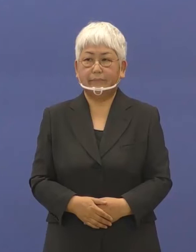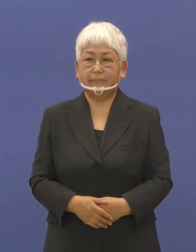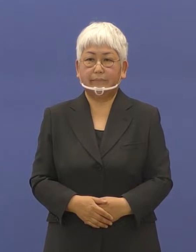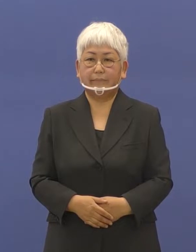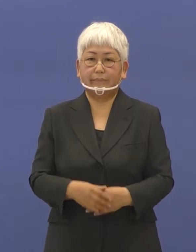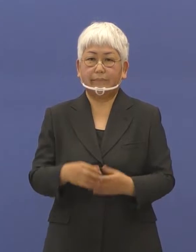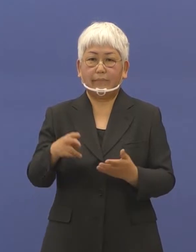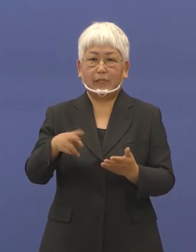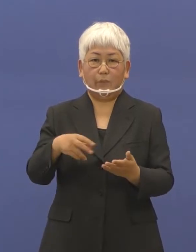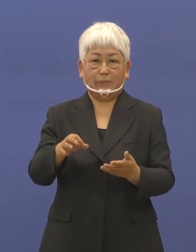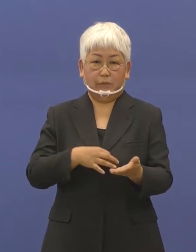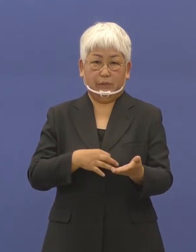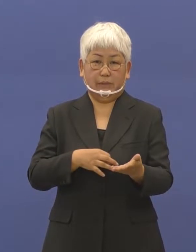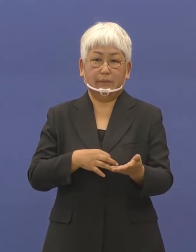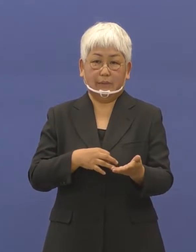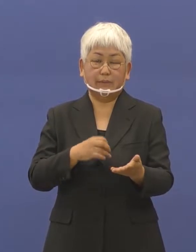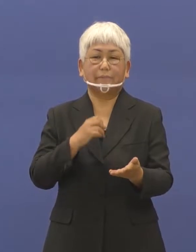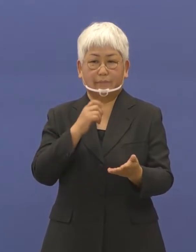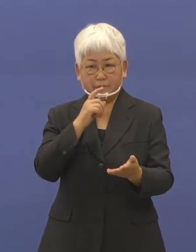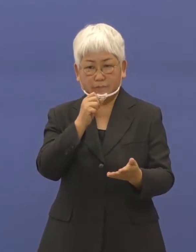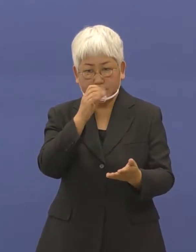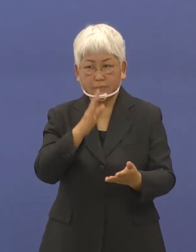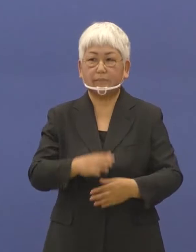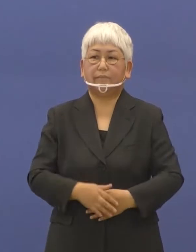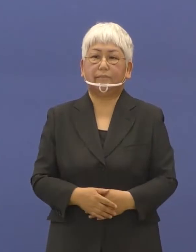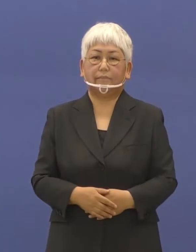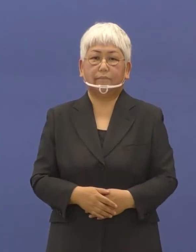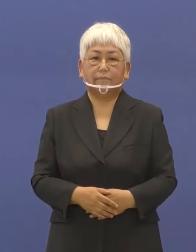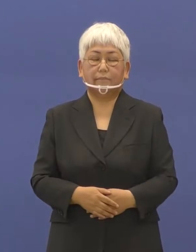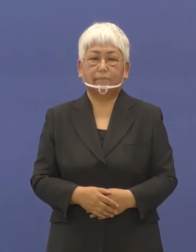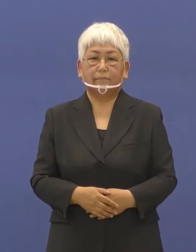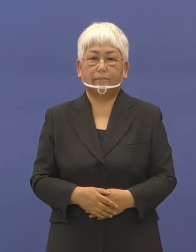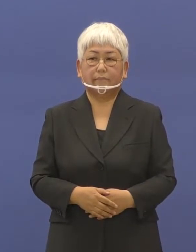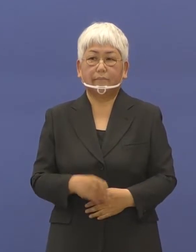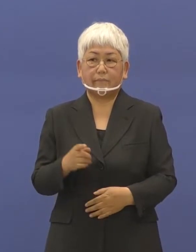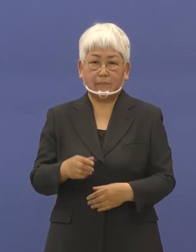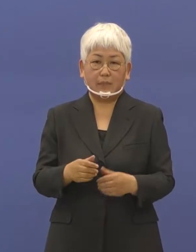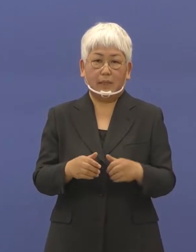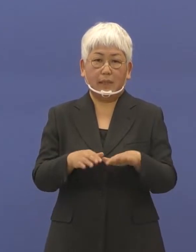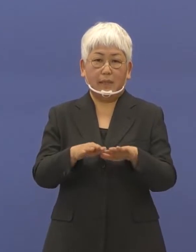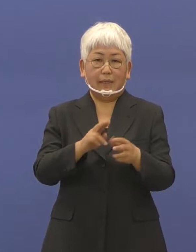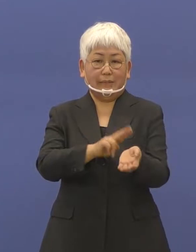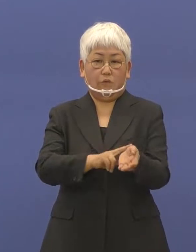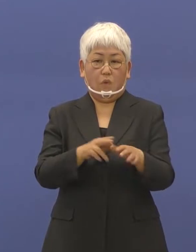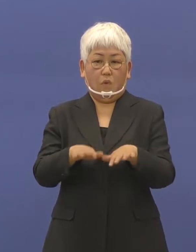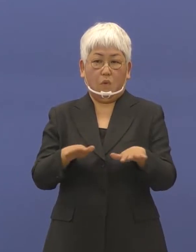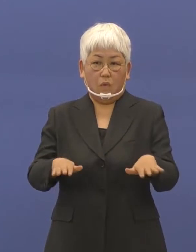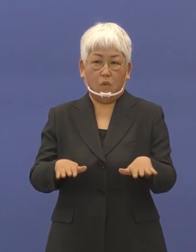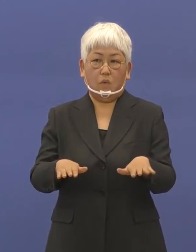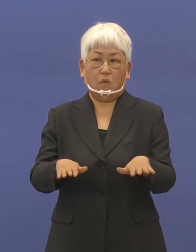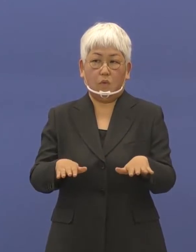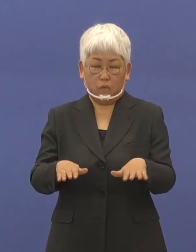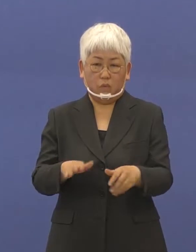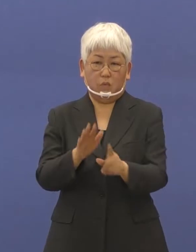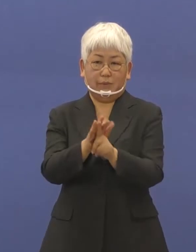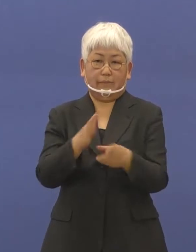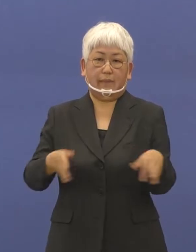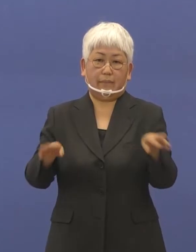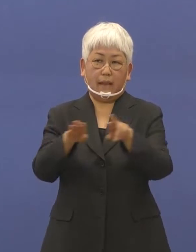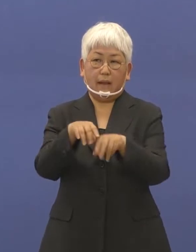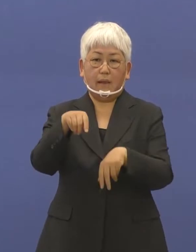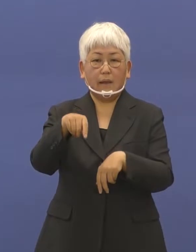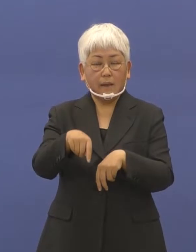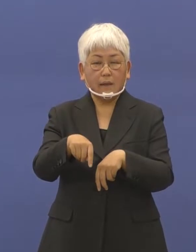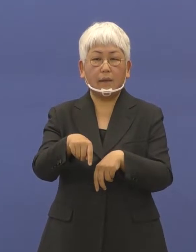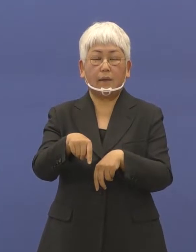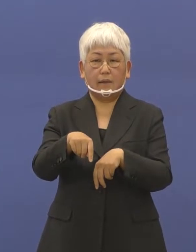読売新聞の西口です。 はい。 医療的ケア児支援センターの開設について、改めて知事の、県内のこの医療